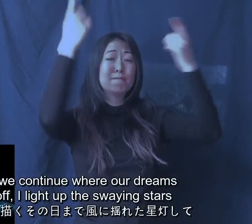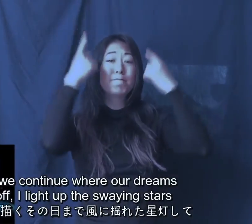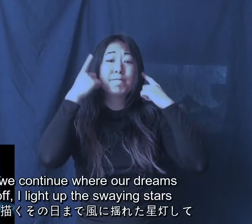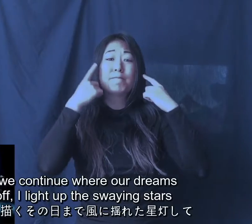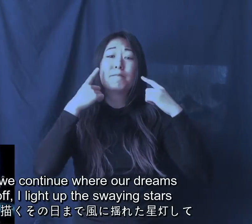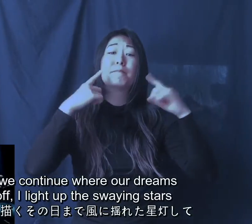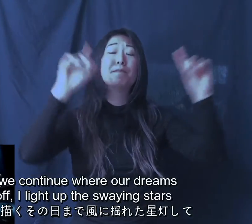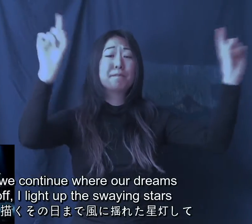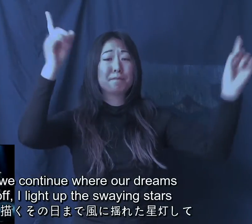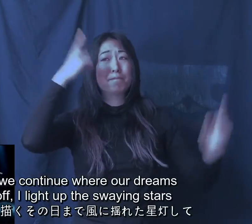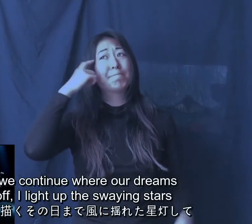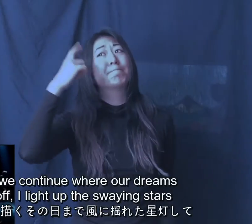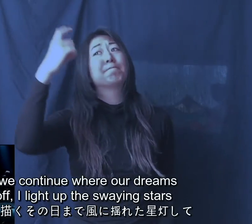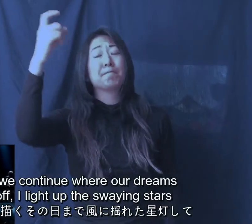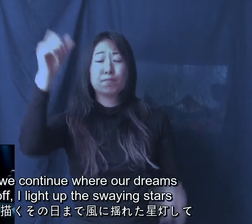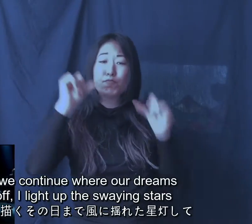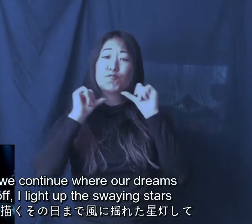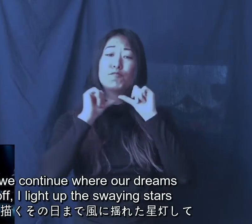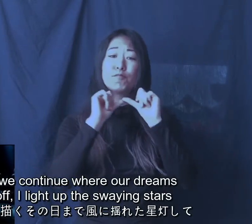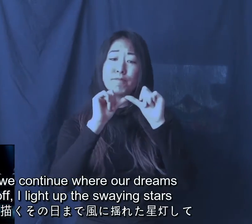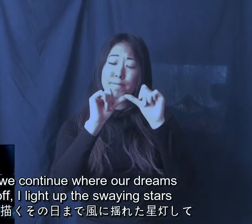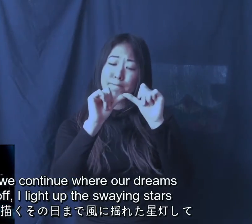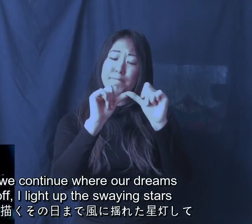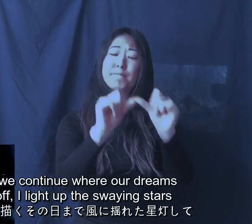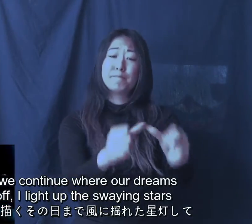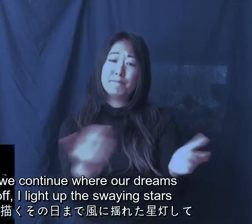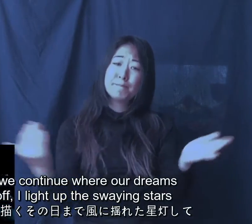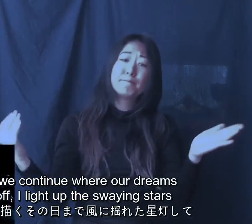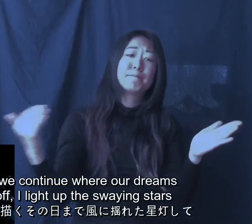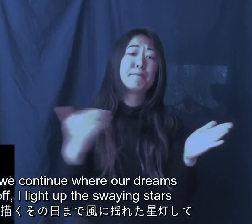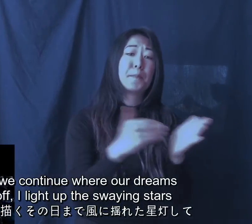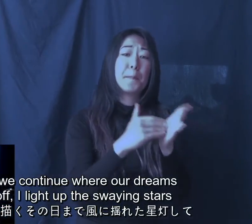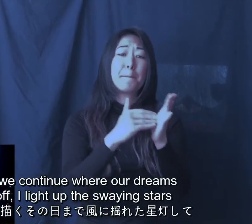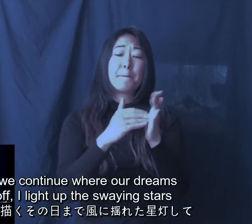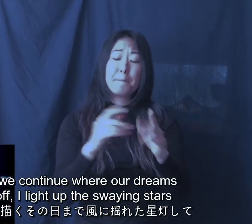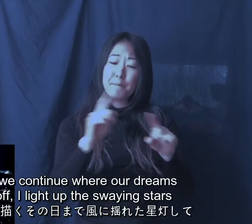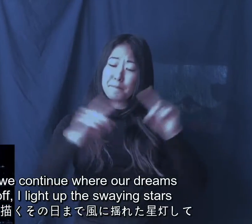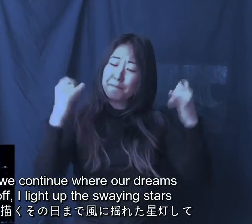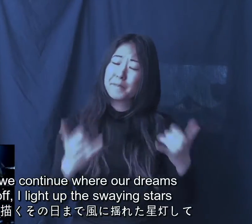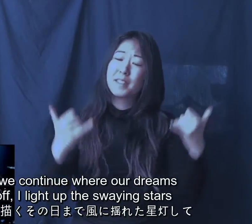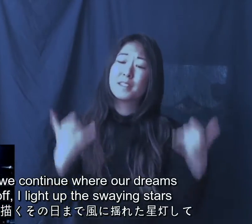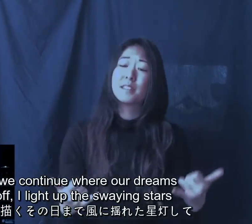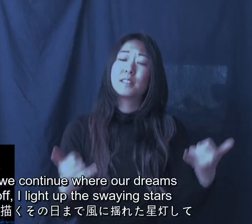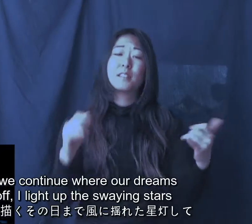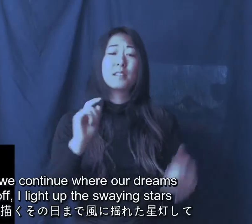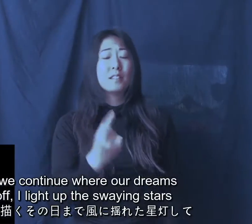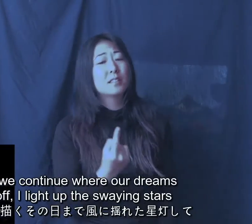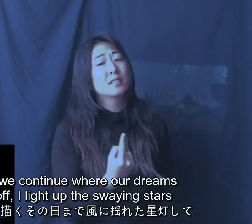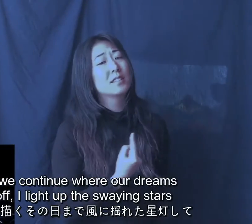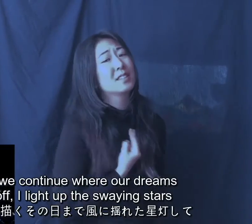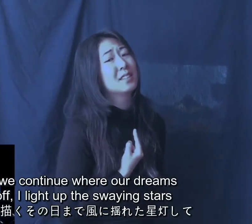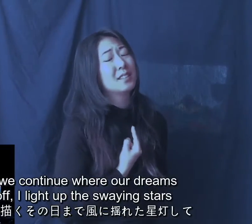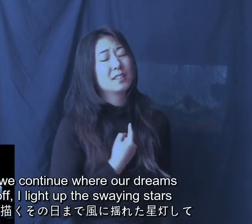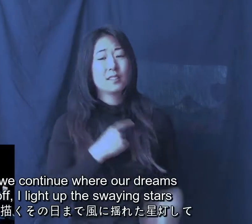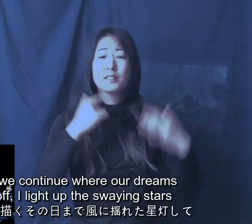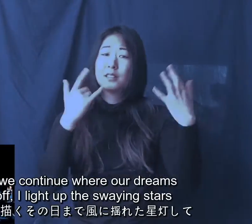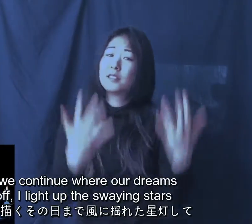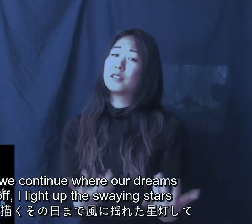夢の続き描くその日まで風に